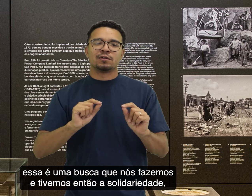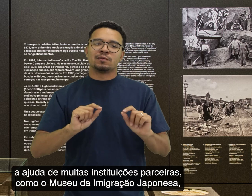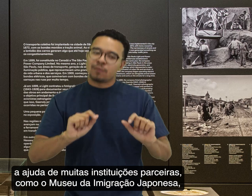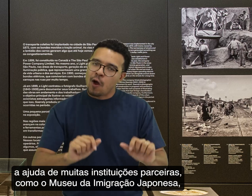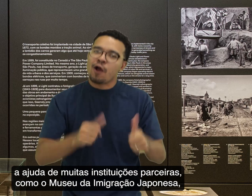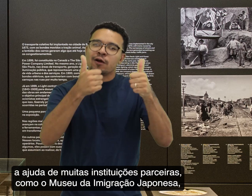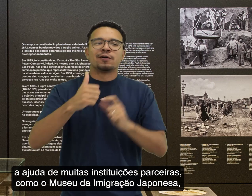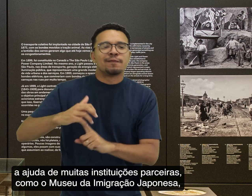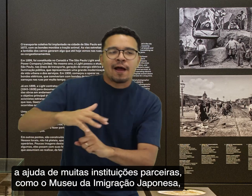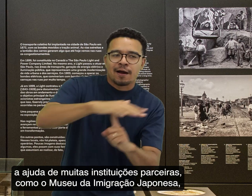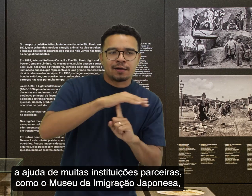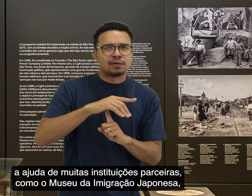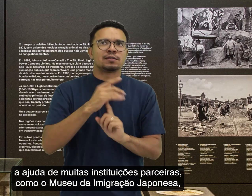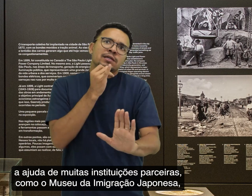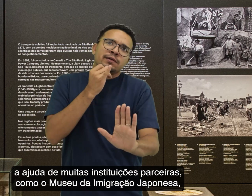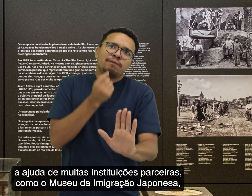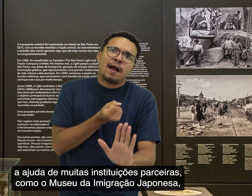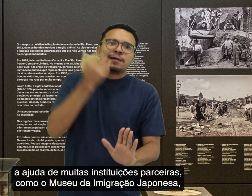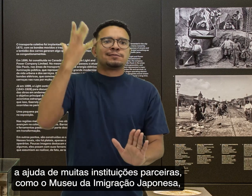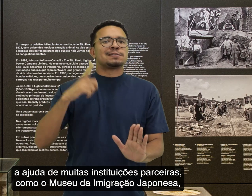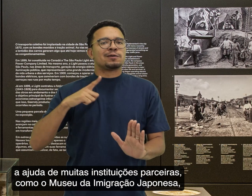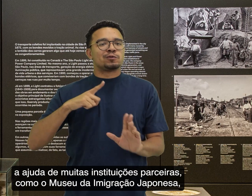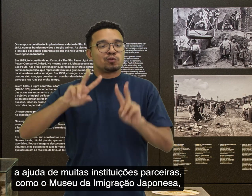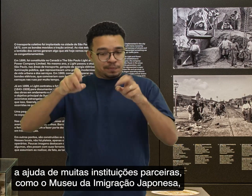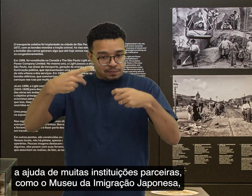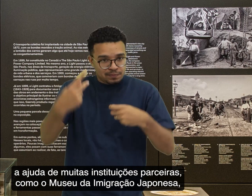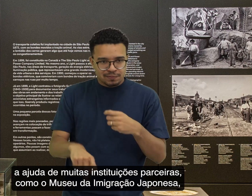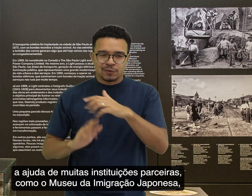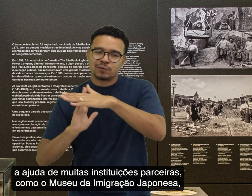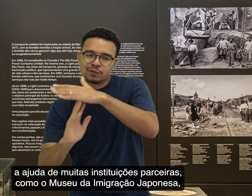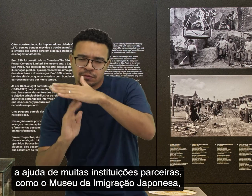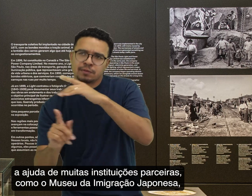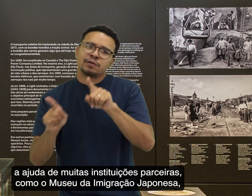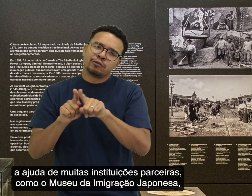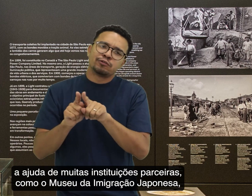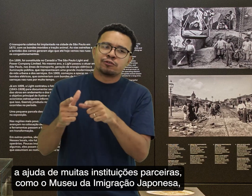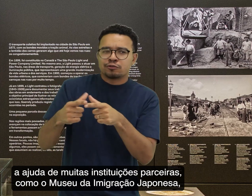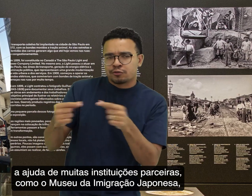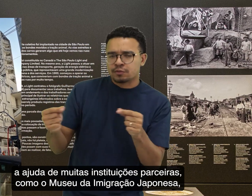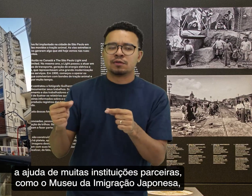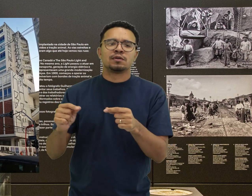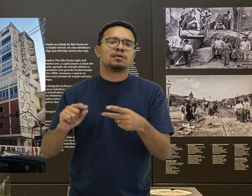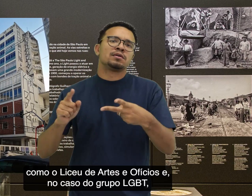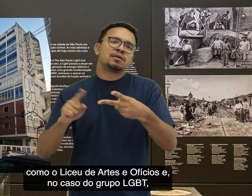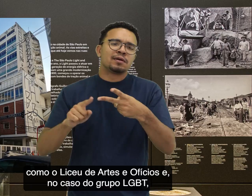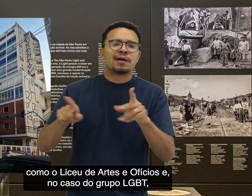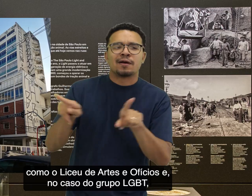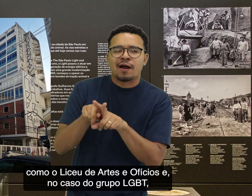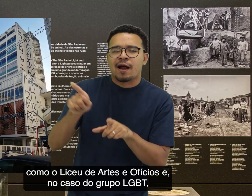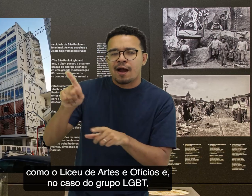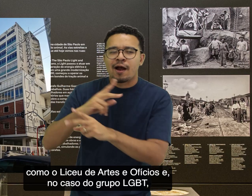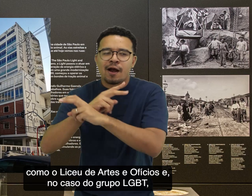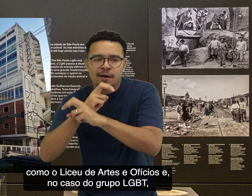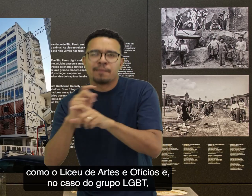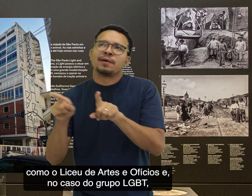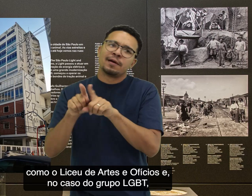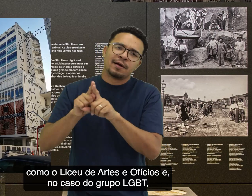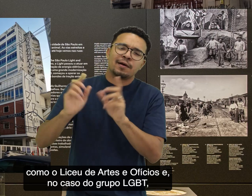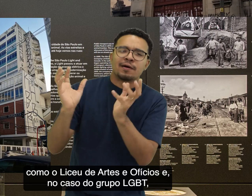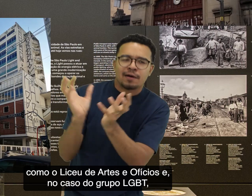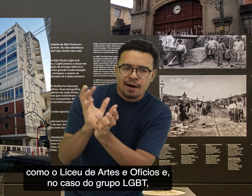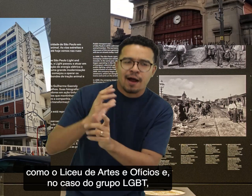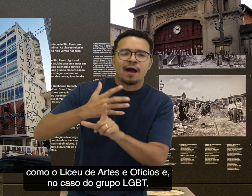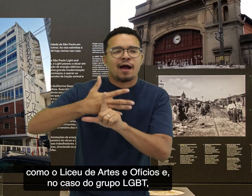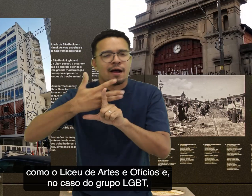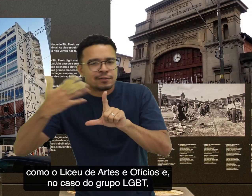a solidariedade e a ajuda de muitas instituições parceiras, como o Museu da Imigração Japonesa, como o Liceu